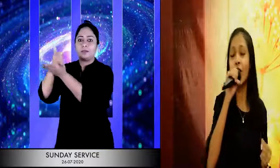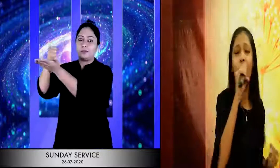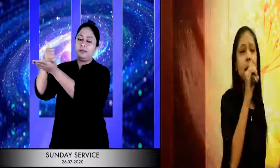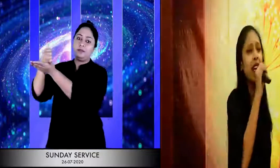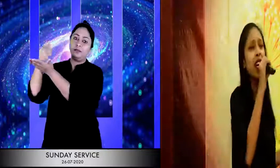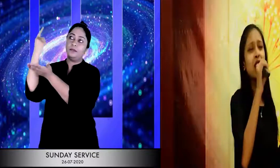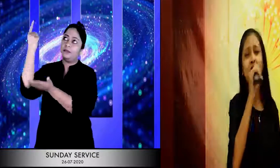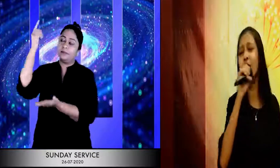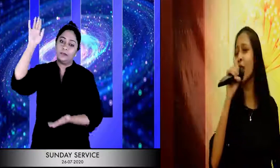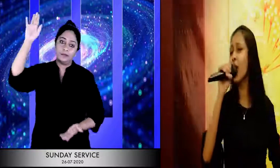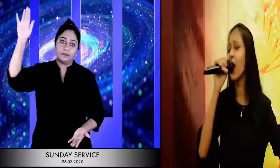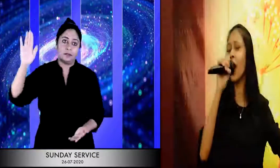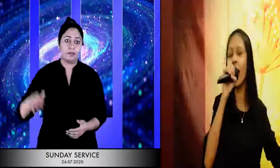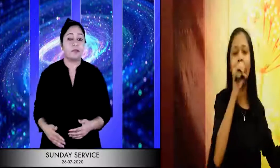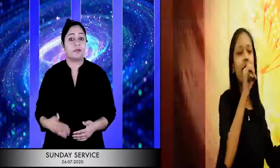সব কিছু করি